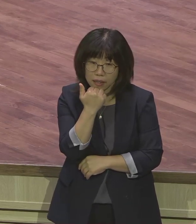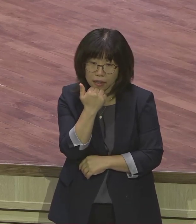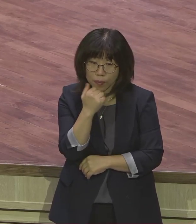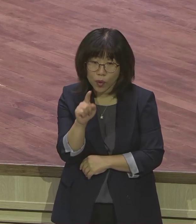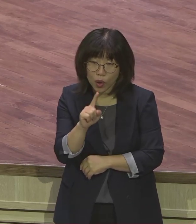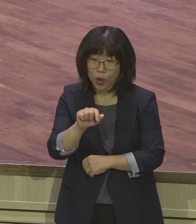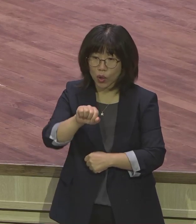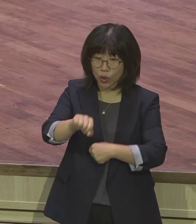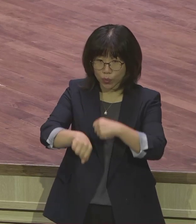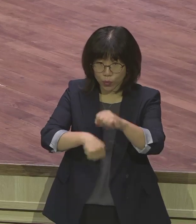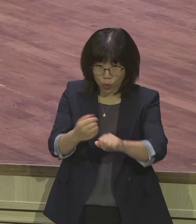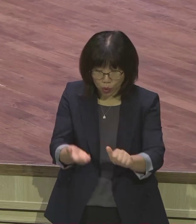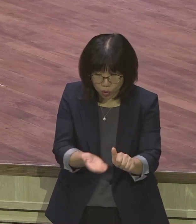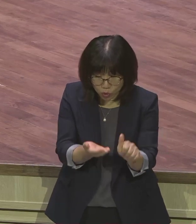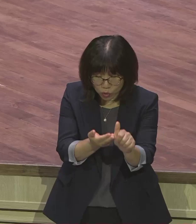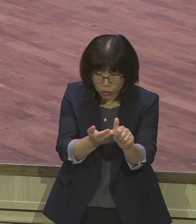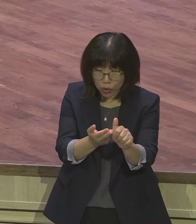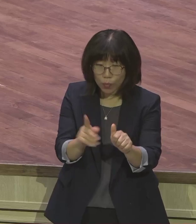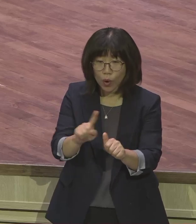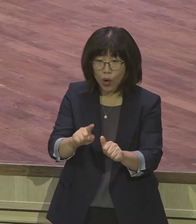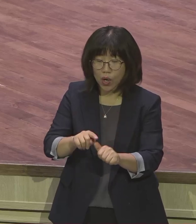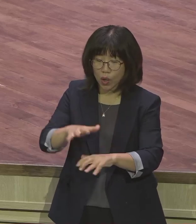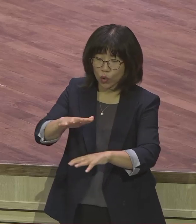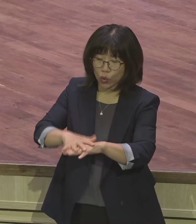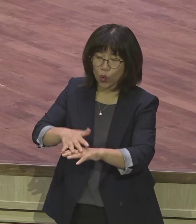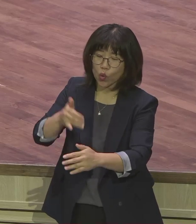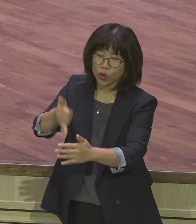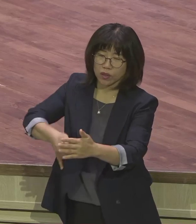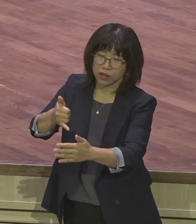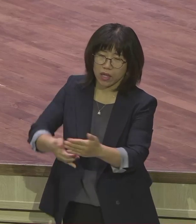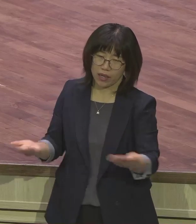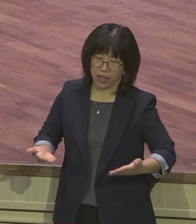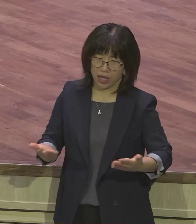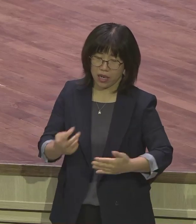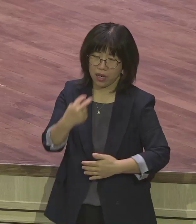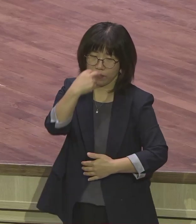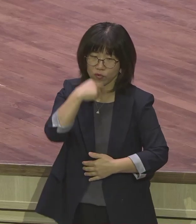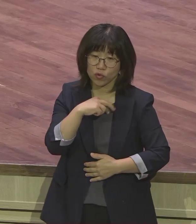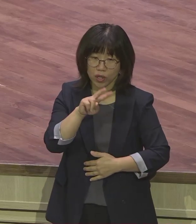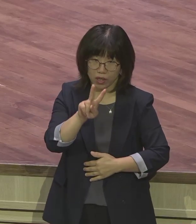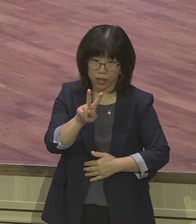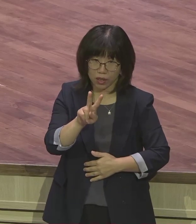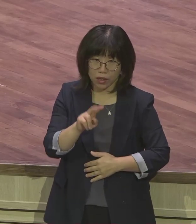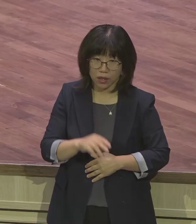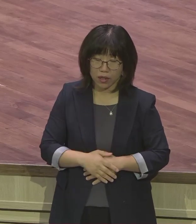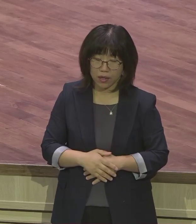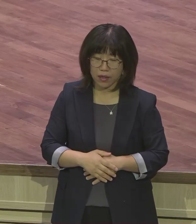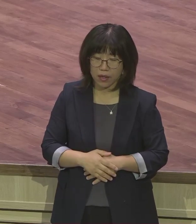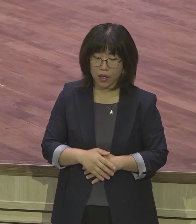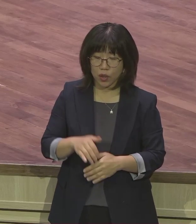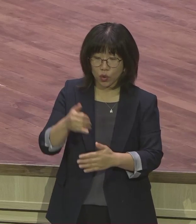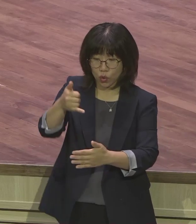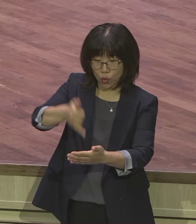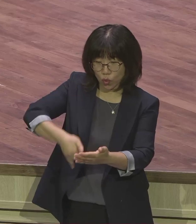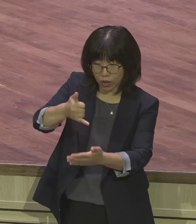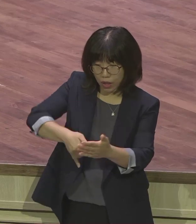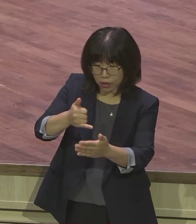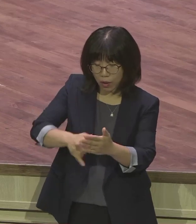했지만 농사도 지었어 농사지가 백배의 취급받은 증거가 있어요 그러면